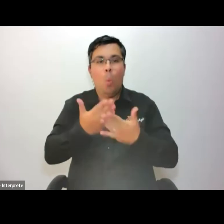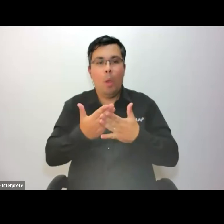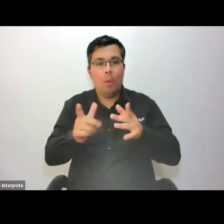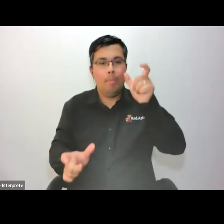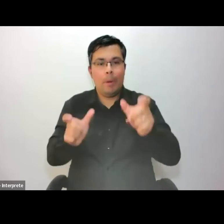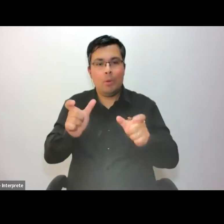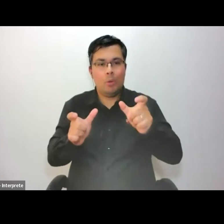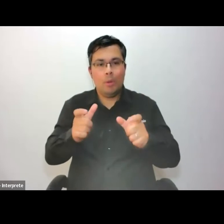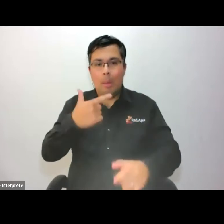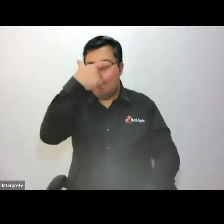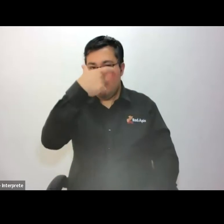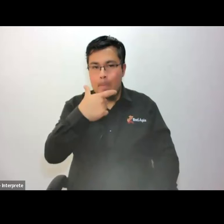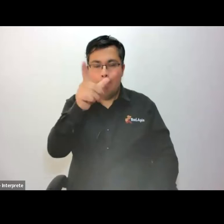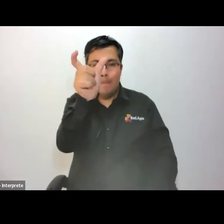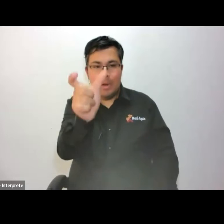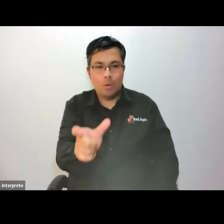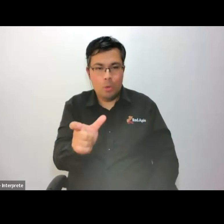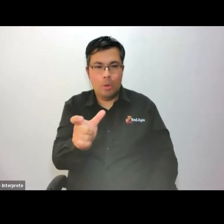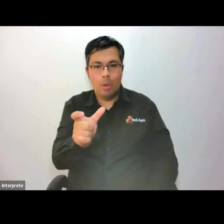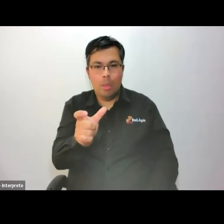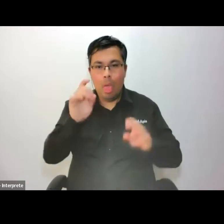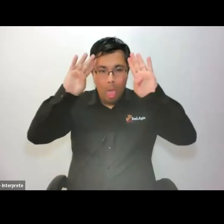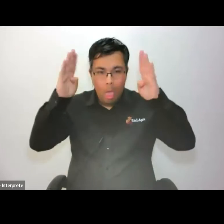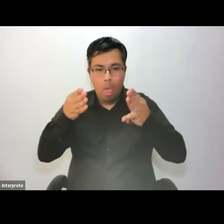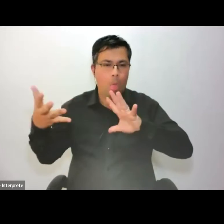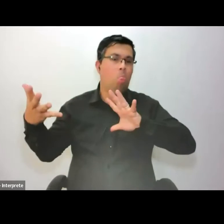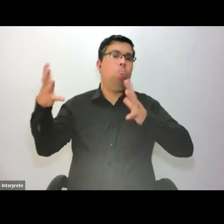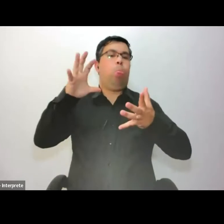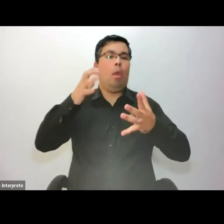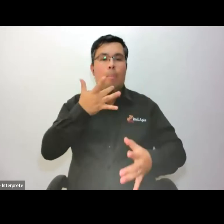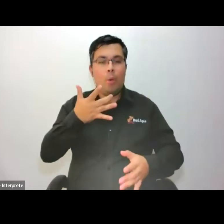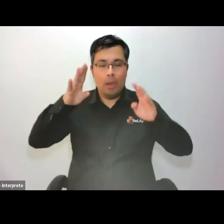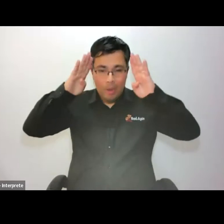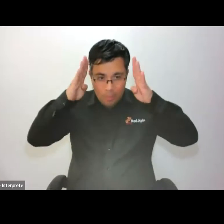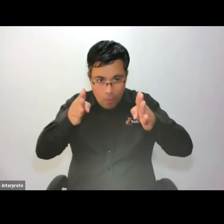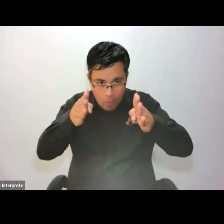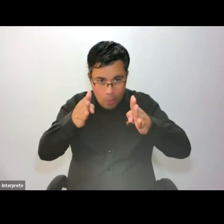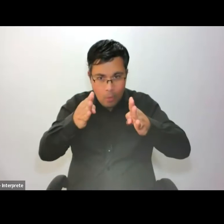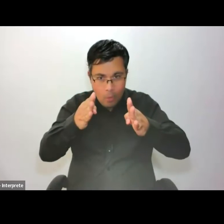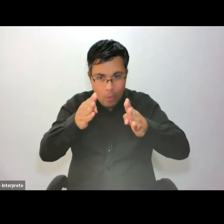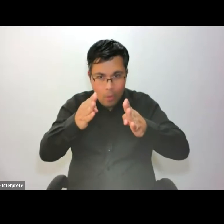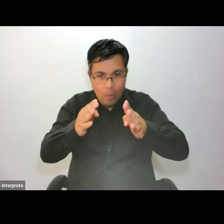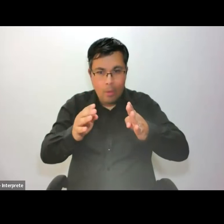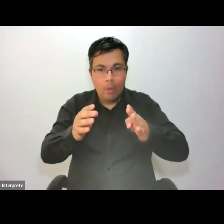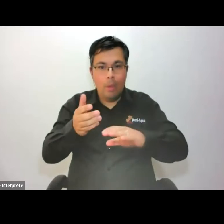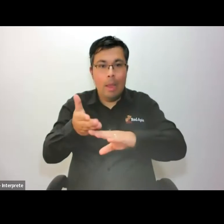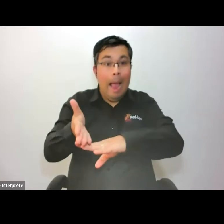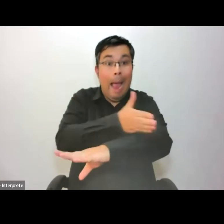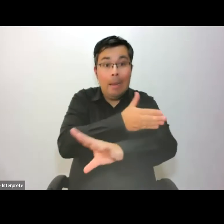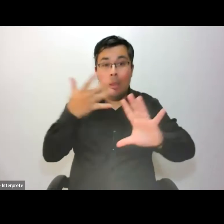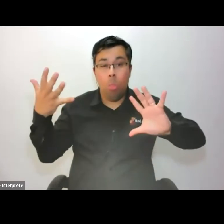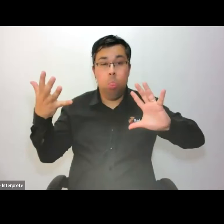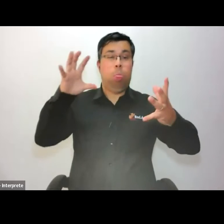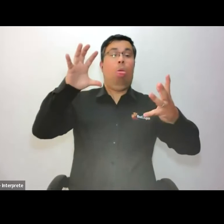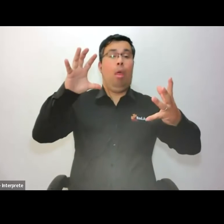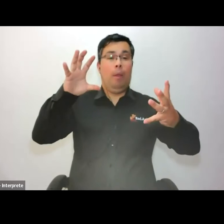porque el foco está puesto en la prevención, en la anticipación y no en la respuesta, que siempre es tardía. La